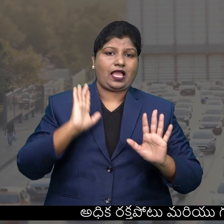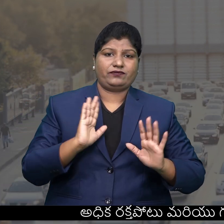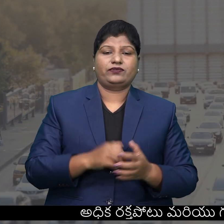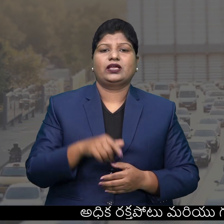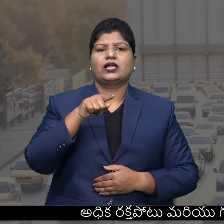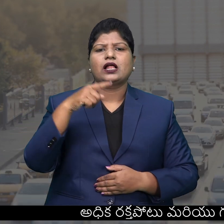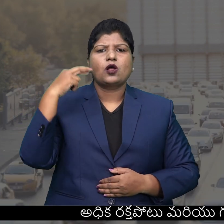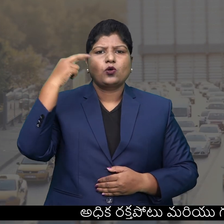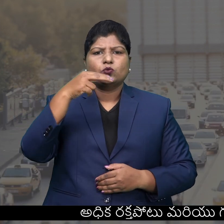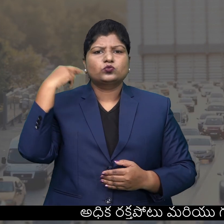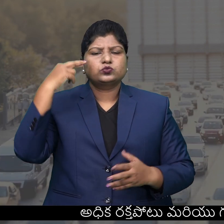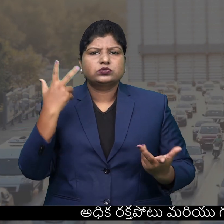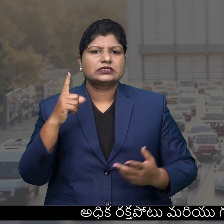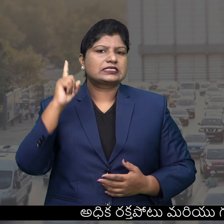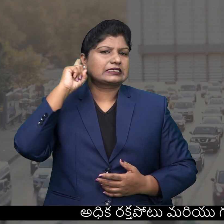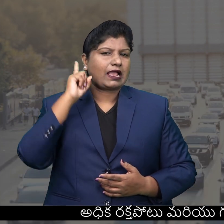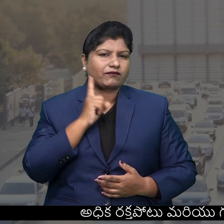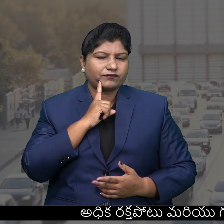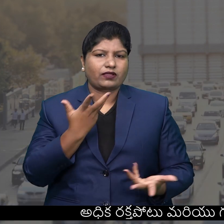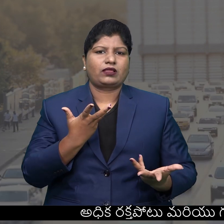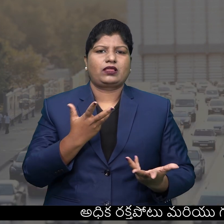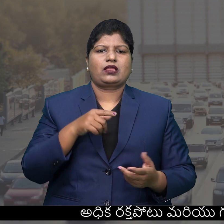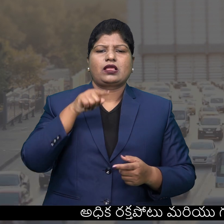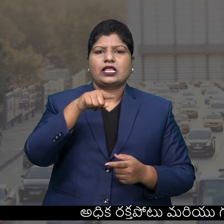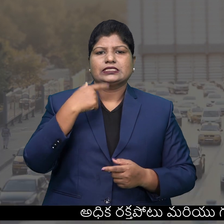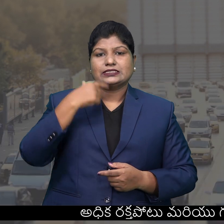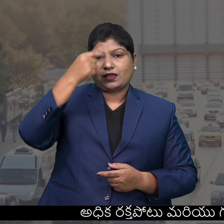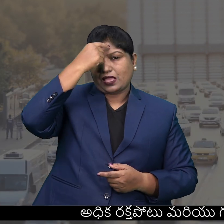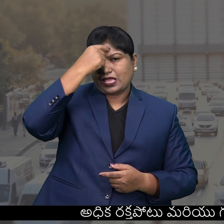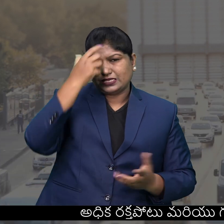మరియు గుండె రుగ్మతలకు కారణమవుతుంది.